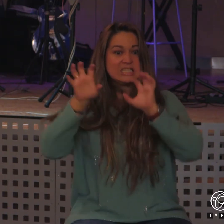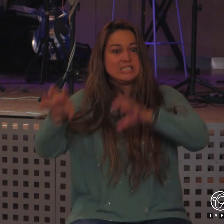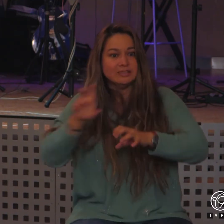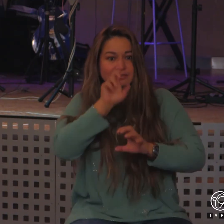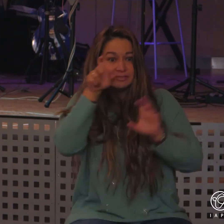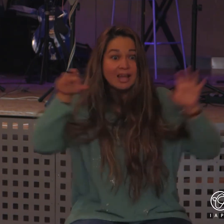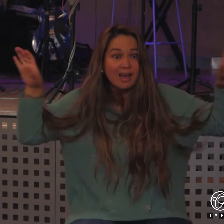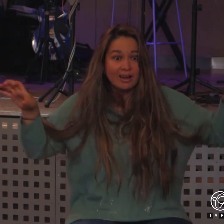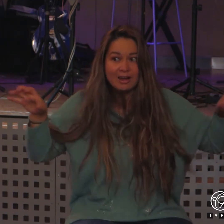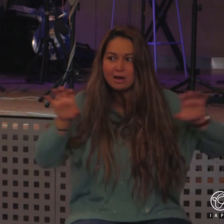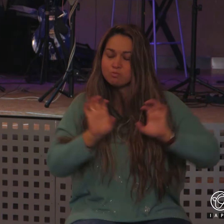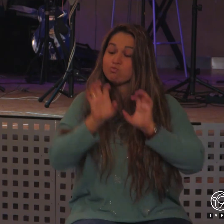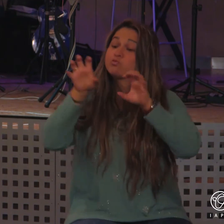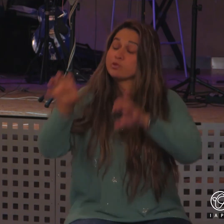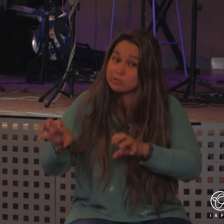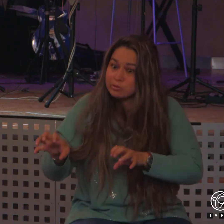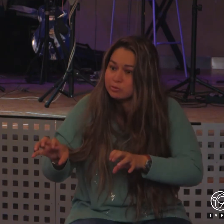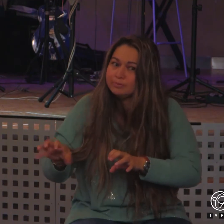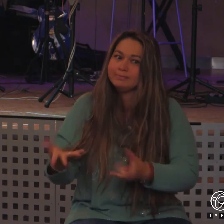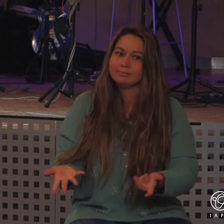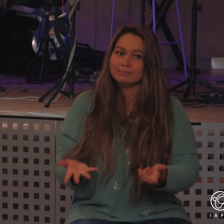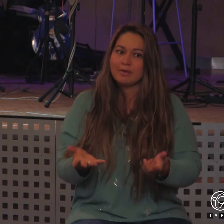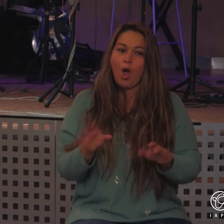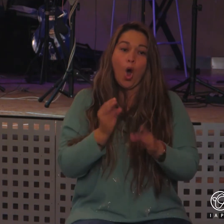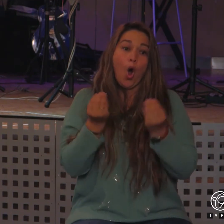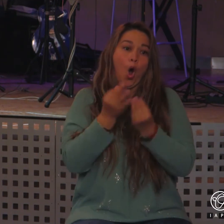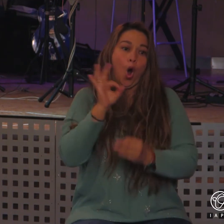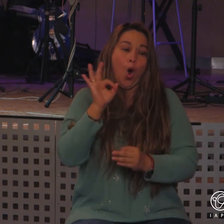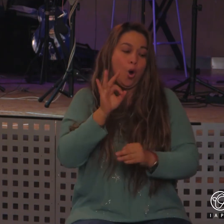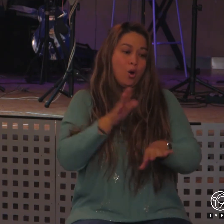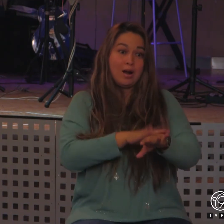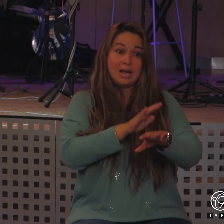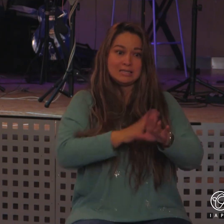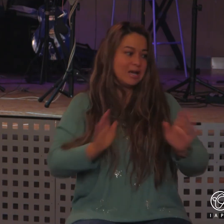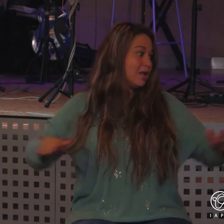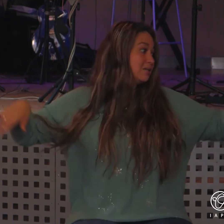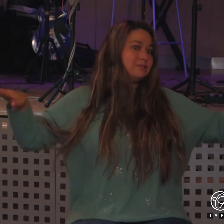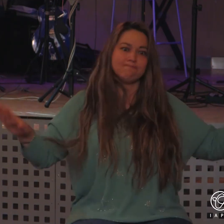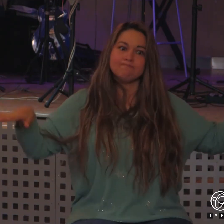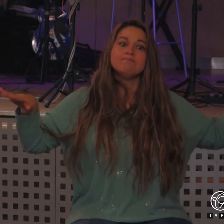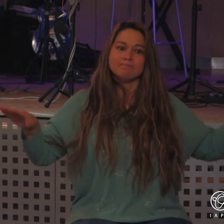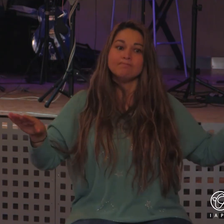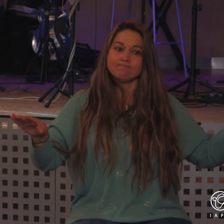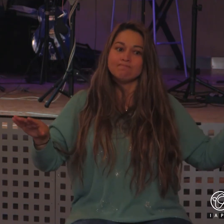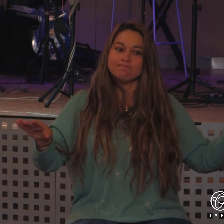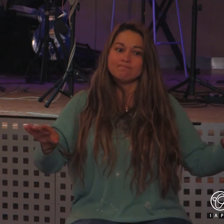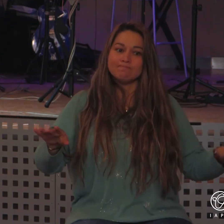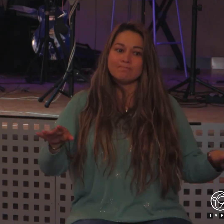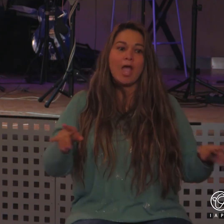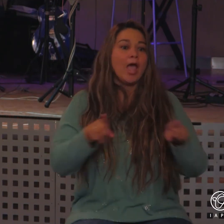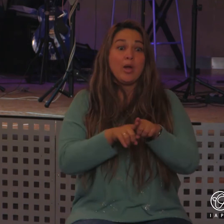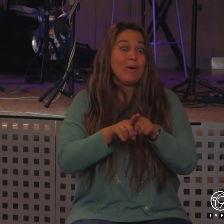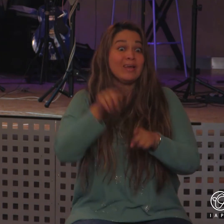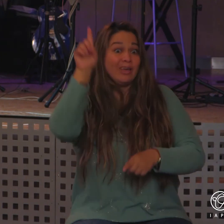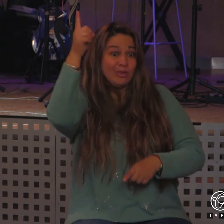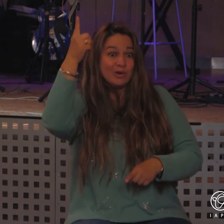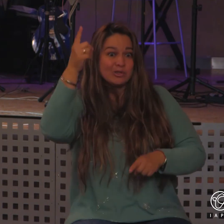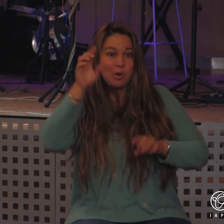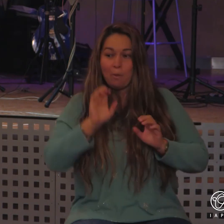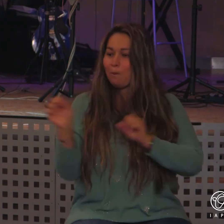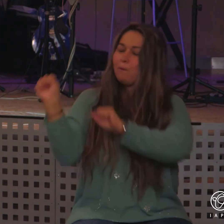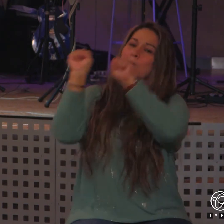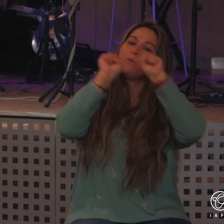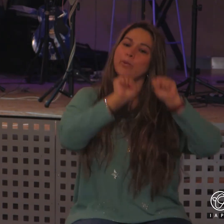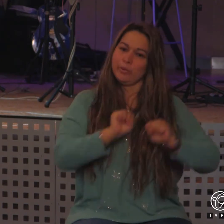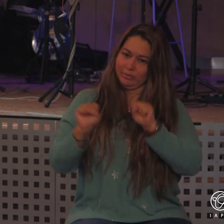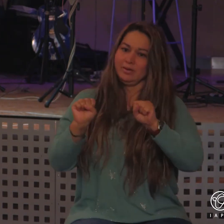de un águila y qué es la protección de un águila sobre la vida de sus hijos. Y si eso es capaz